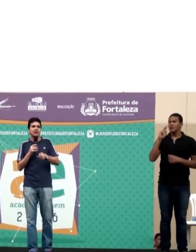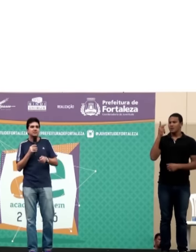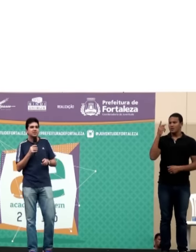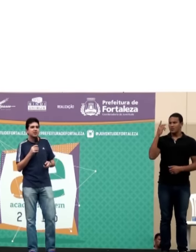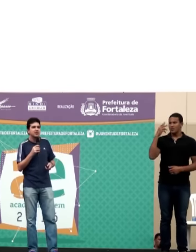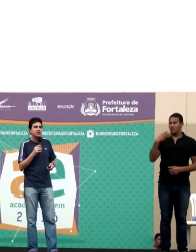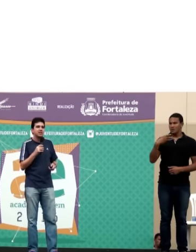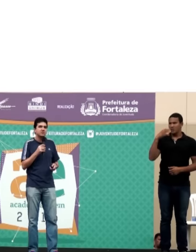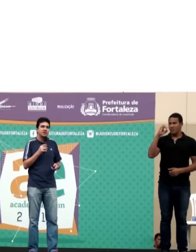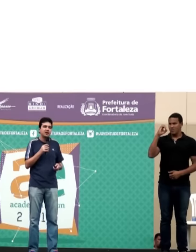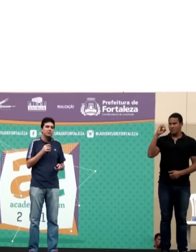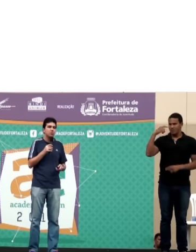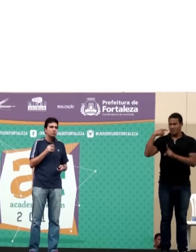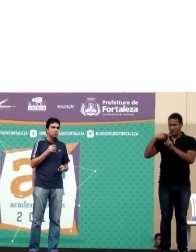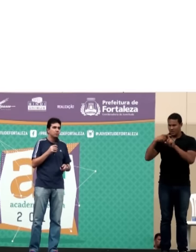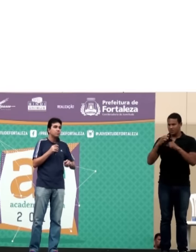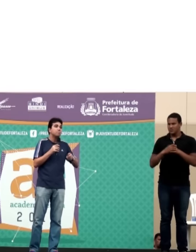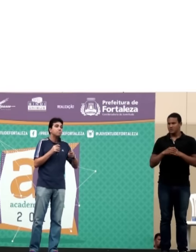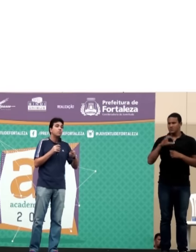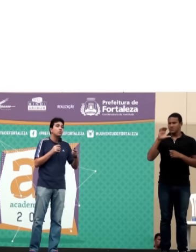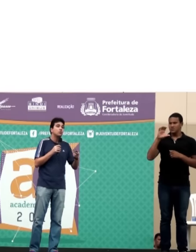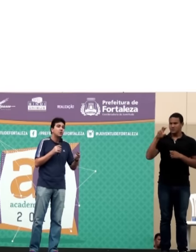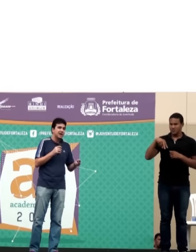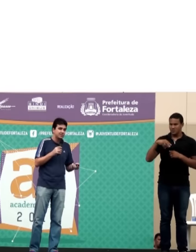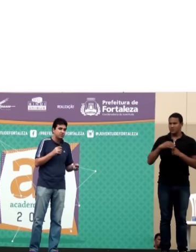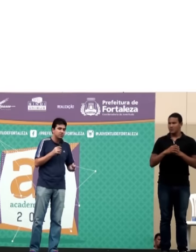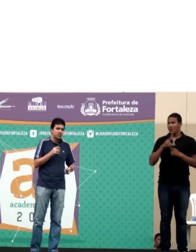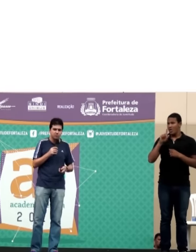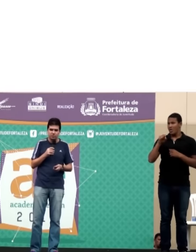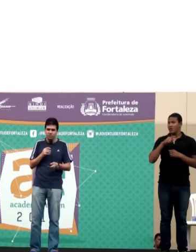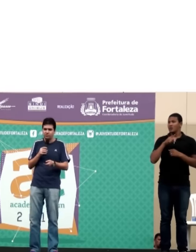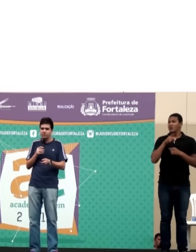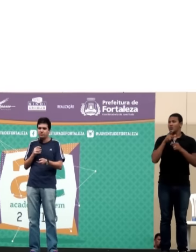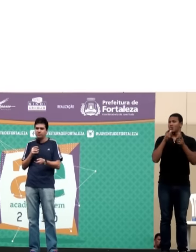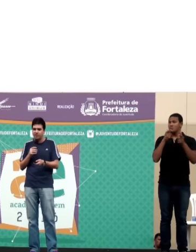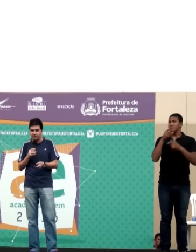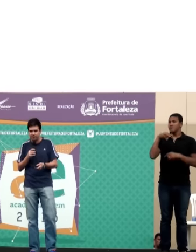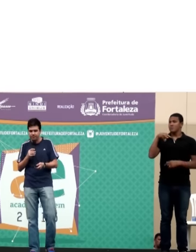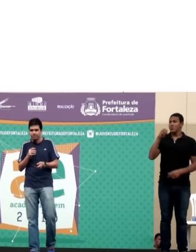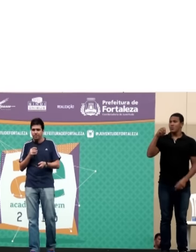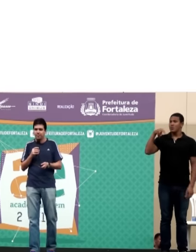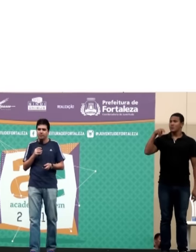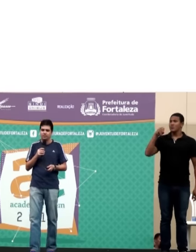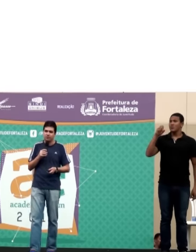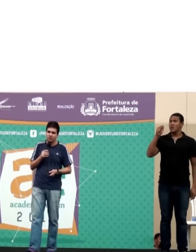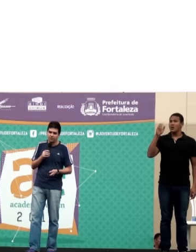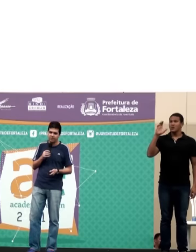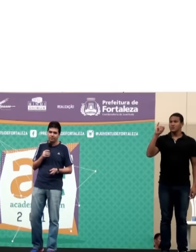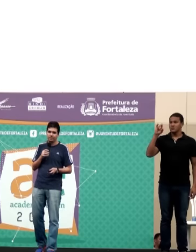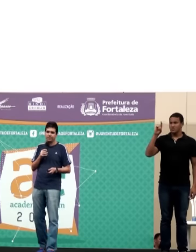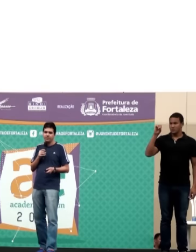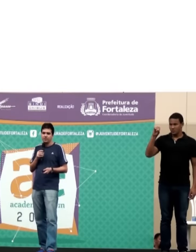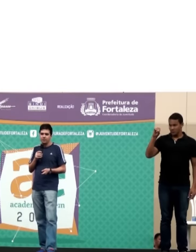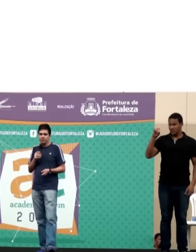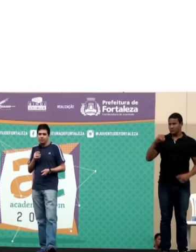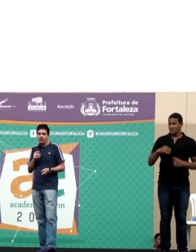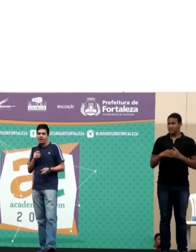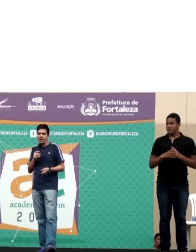O HCN é classificado como um monoácido, tem um hidrogênio ionizável. Olha aí, ó.